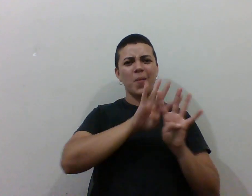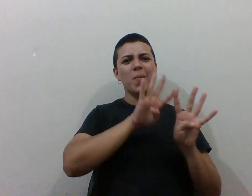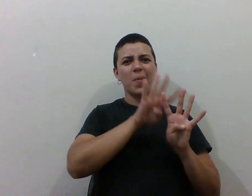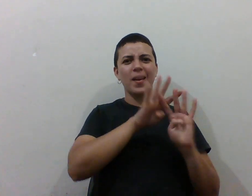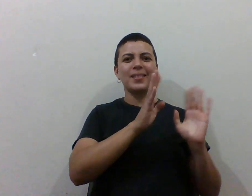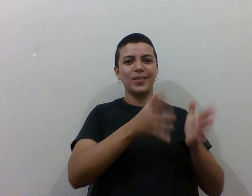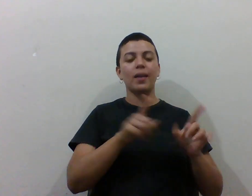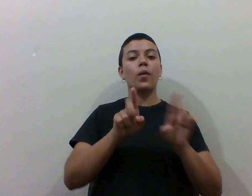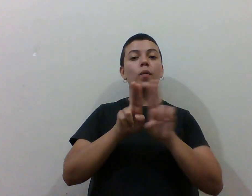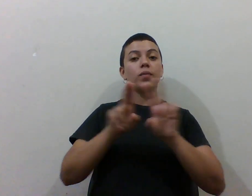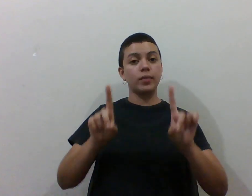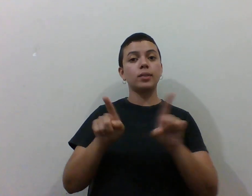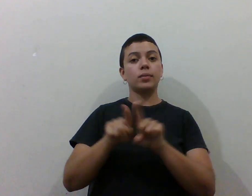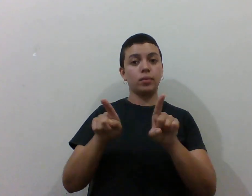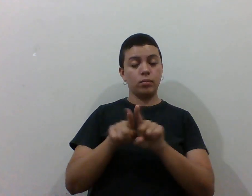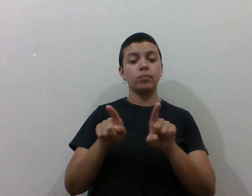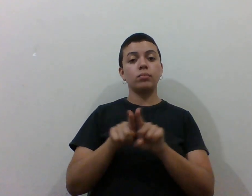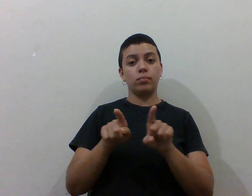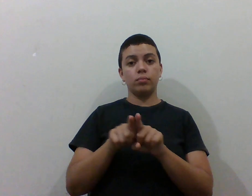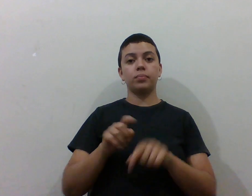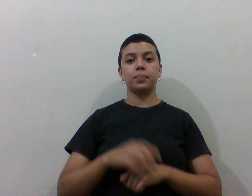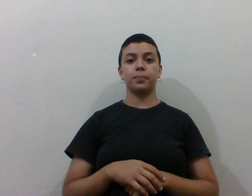UFESA para além da minha espontânea